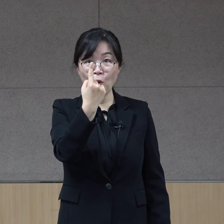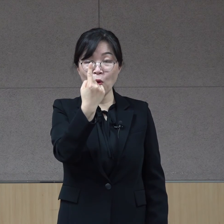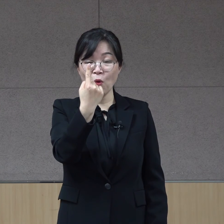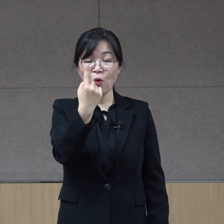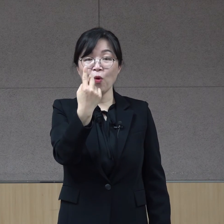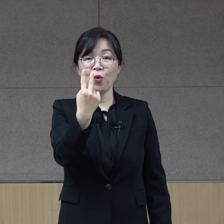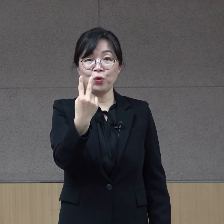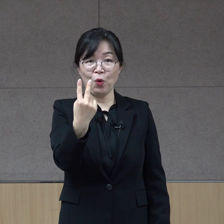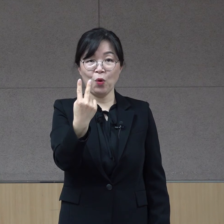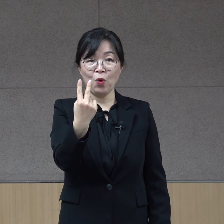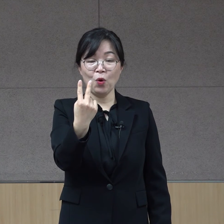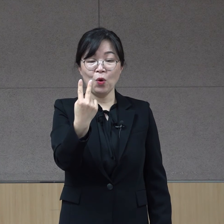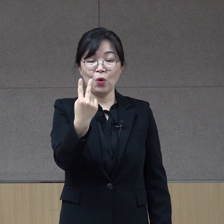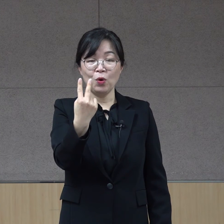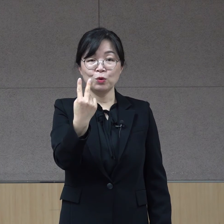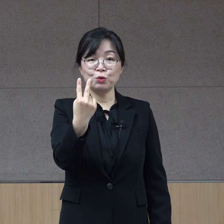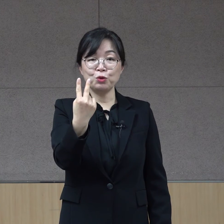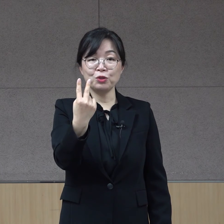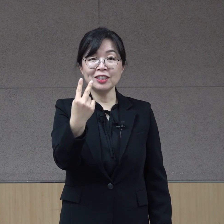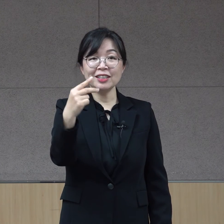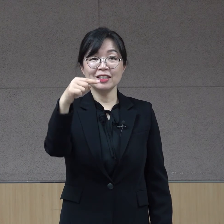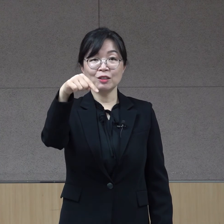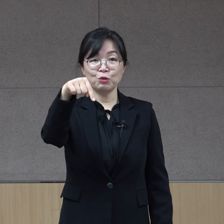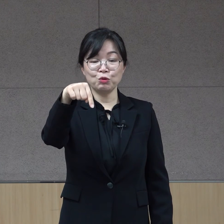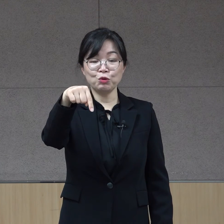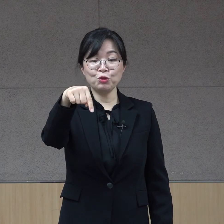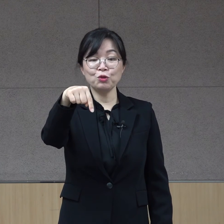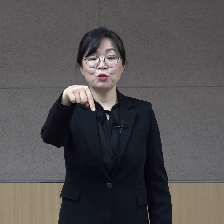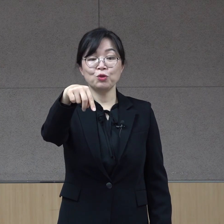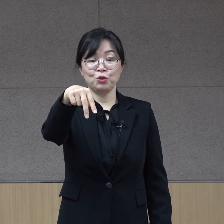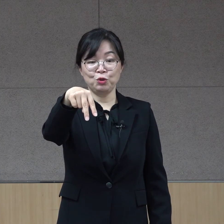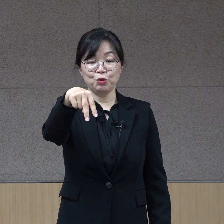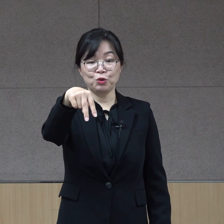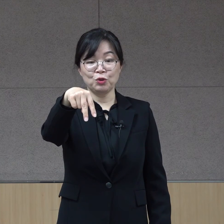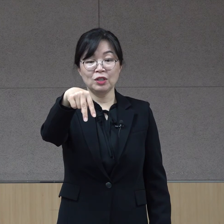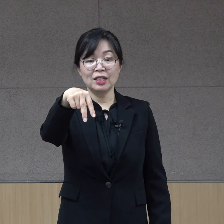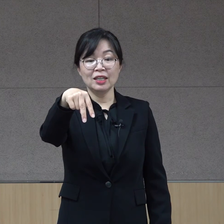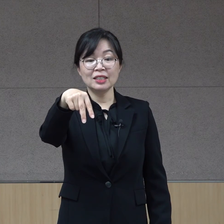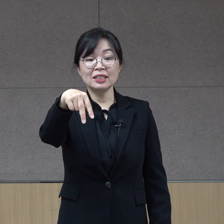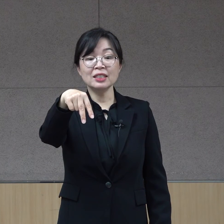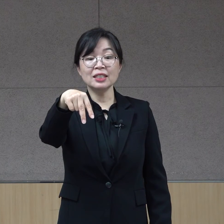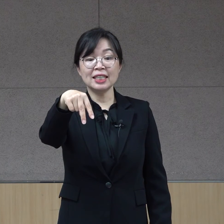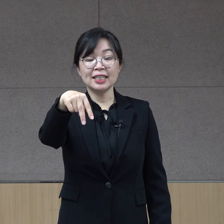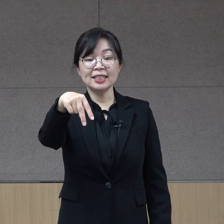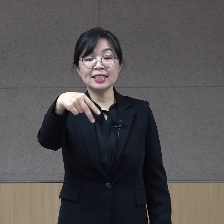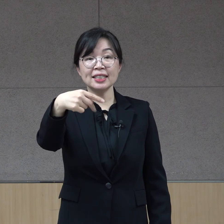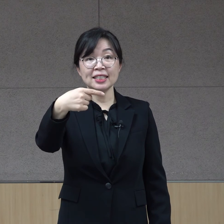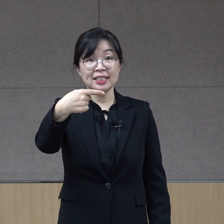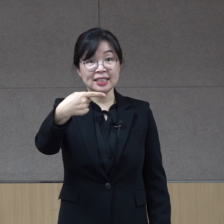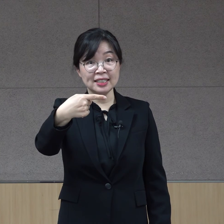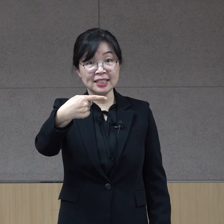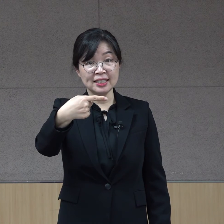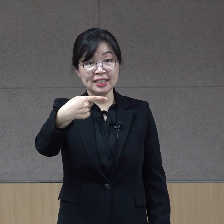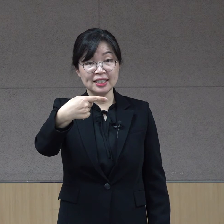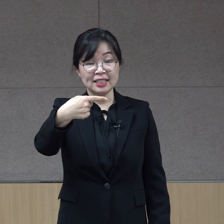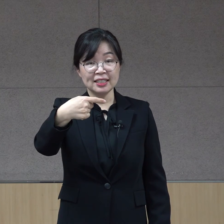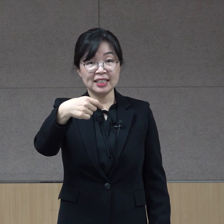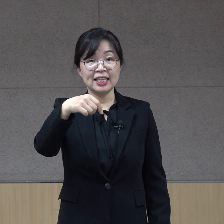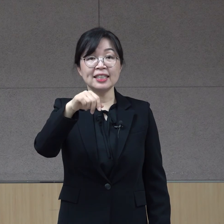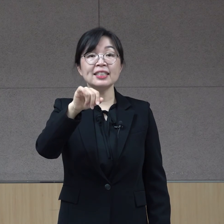오요. 우유는 우유. 이는 이는